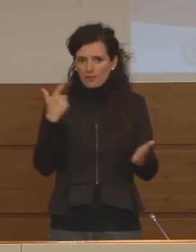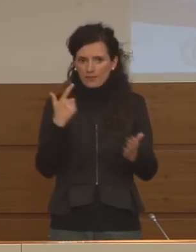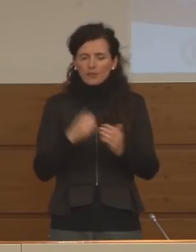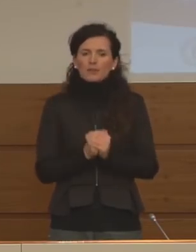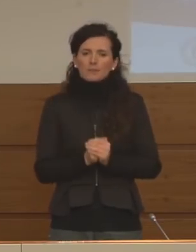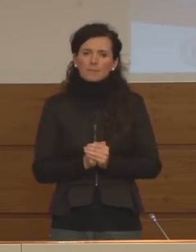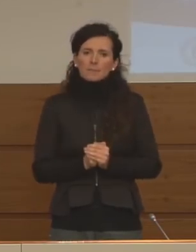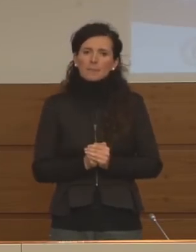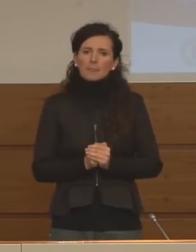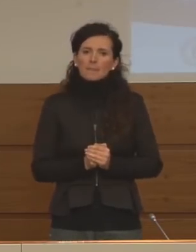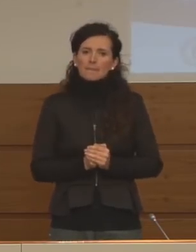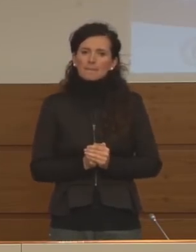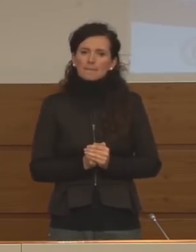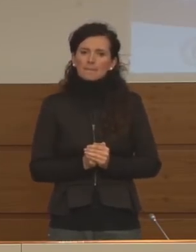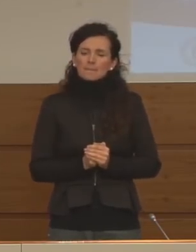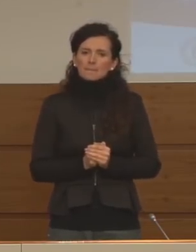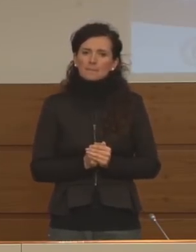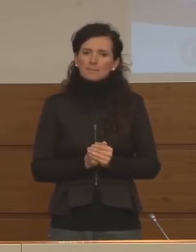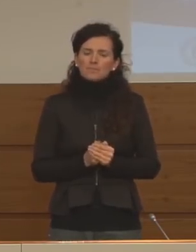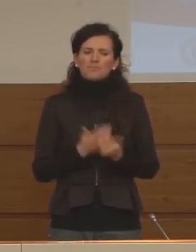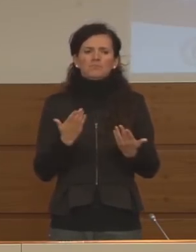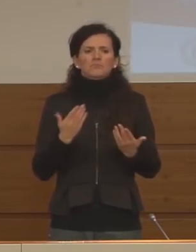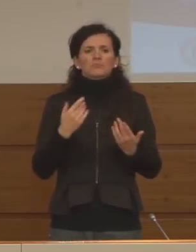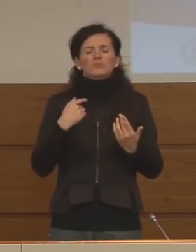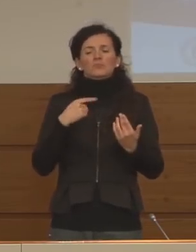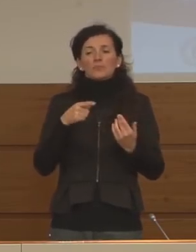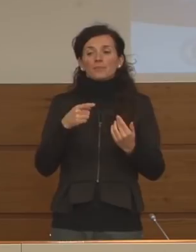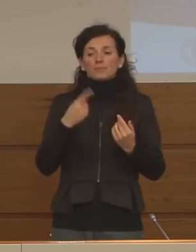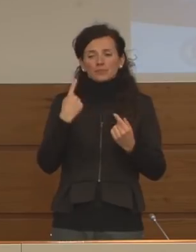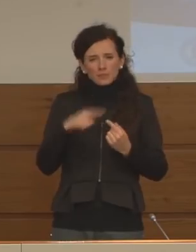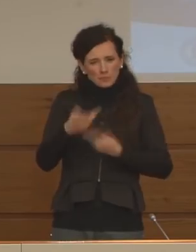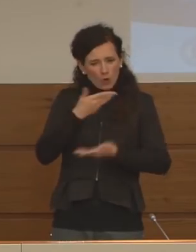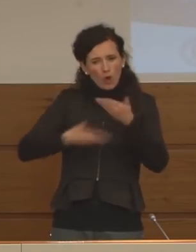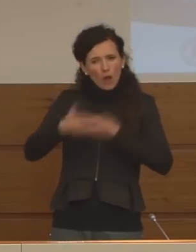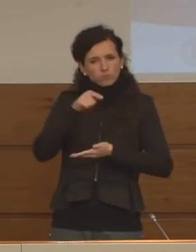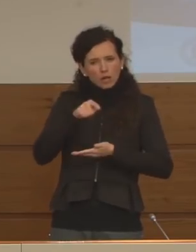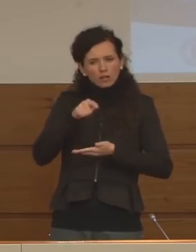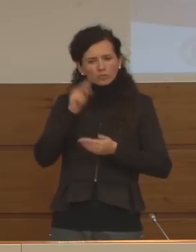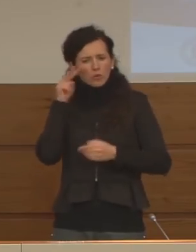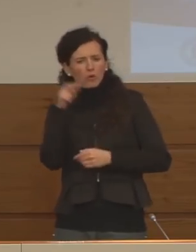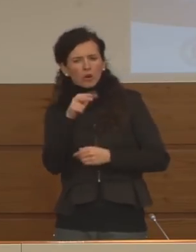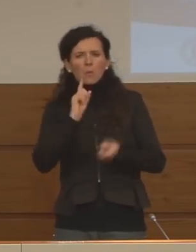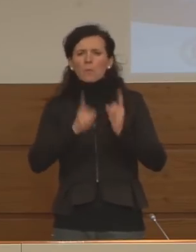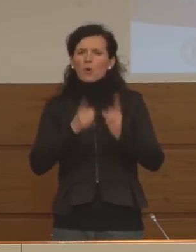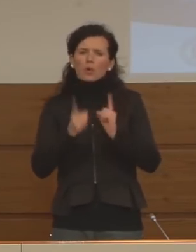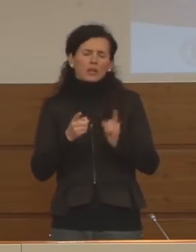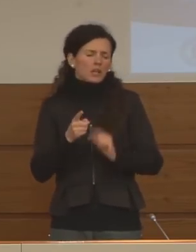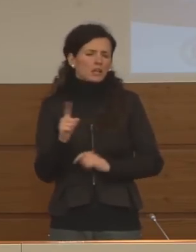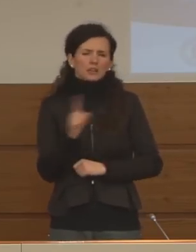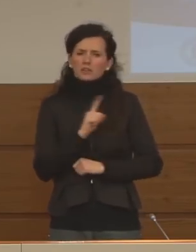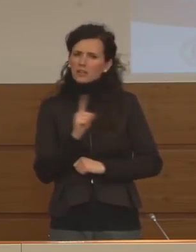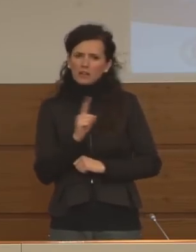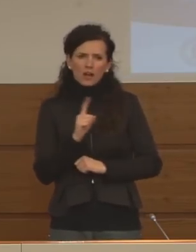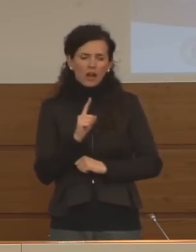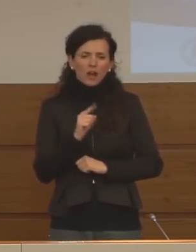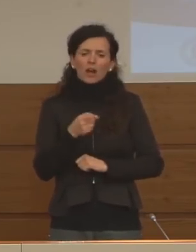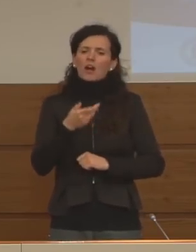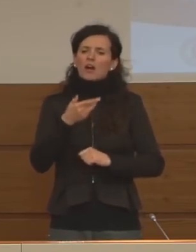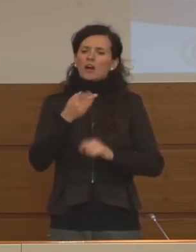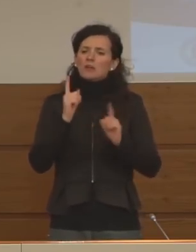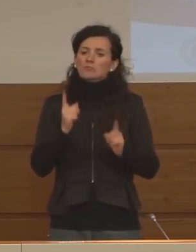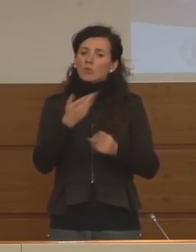implicazione di natura politica senza nessuna implicazione di natura